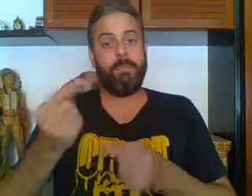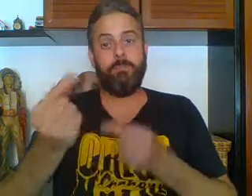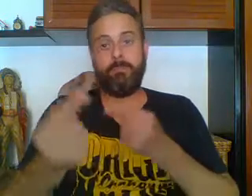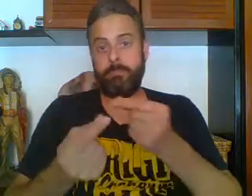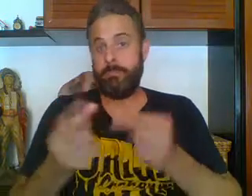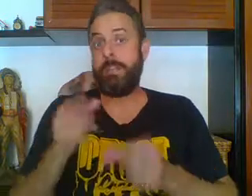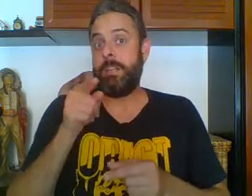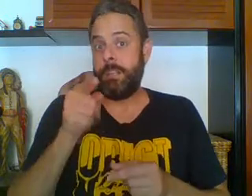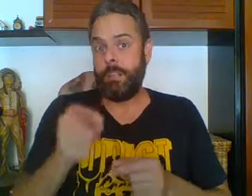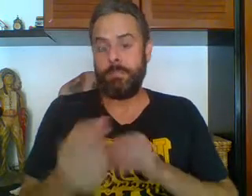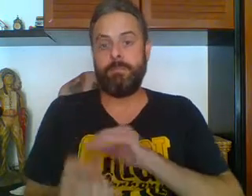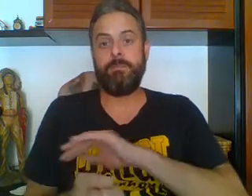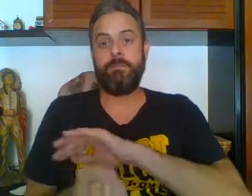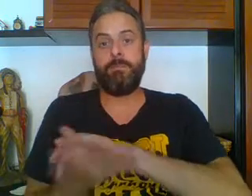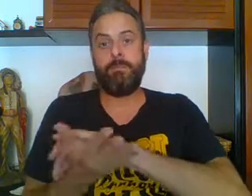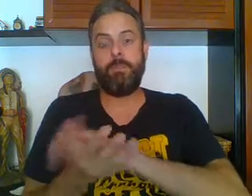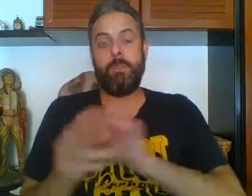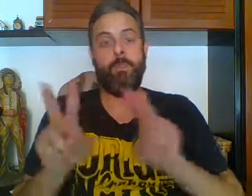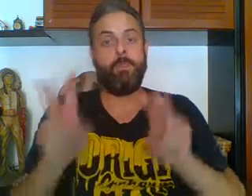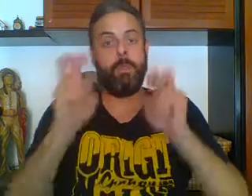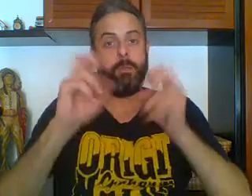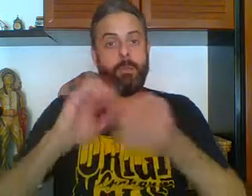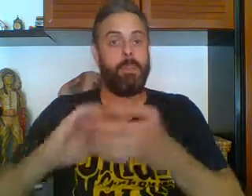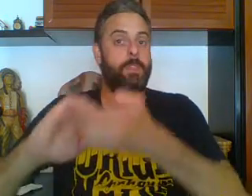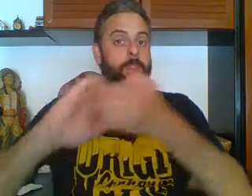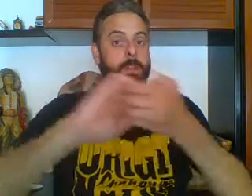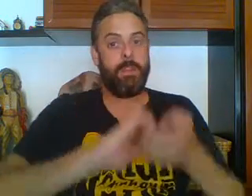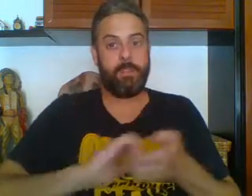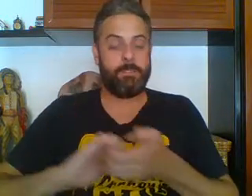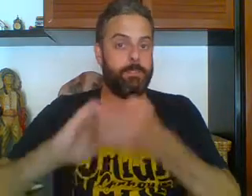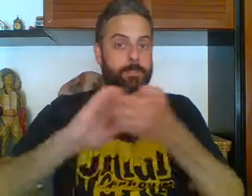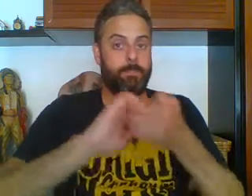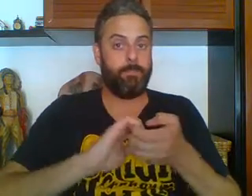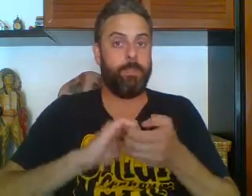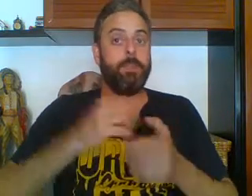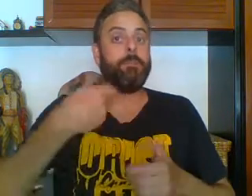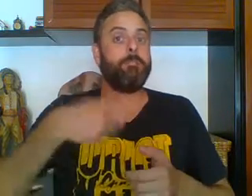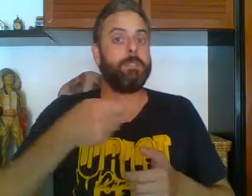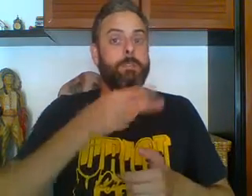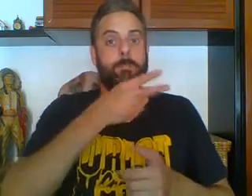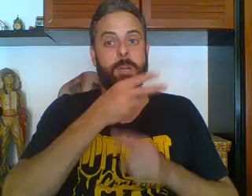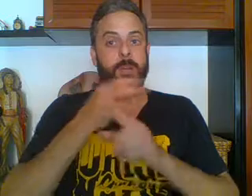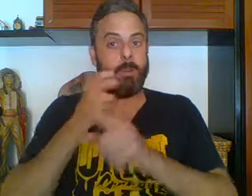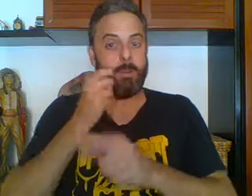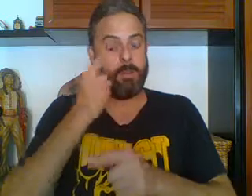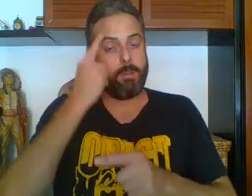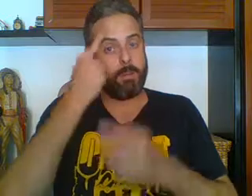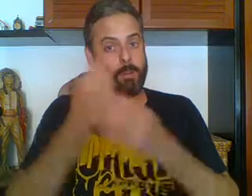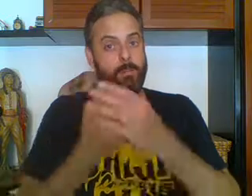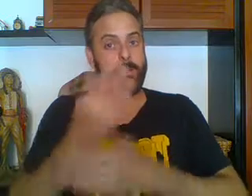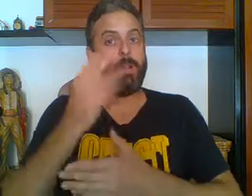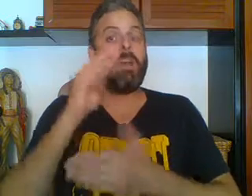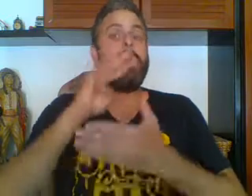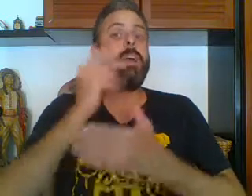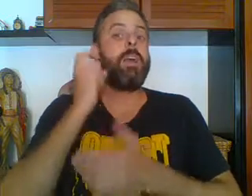A ver si será Van Poppel, yo creo que ahora será el pelotón. Ahí ha descolocado, digo, la Sí, puerta. también Sí, digo. y algún corte lo hubiera